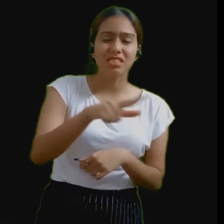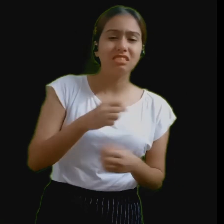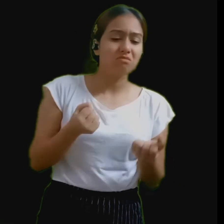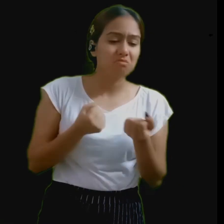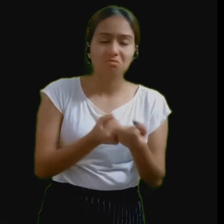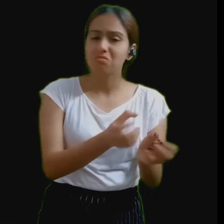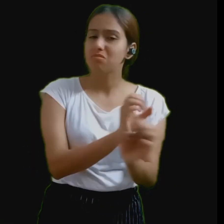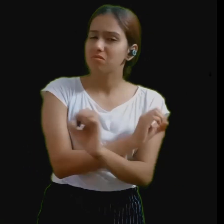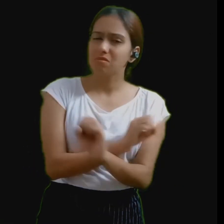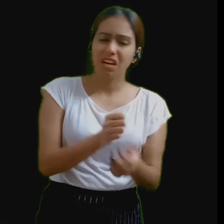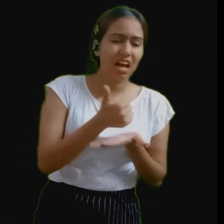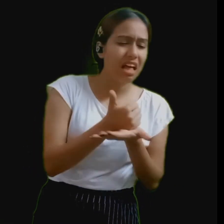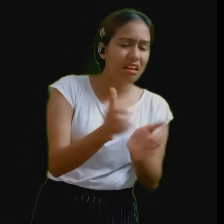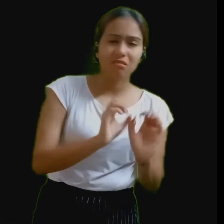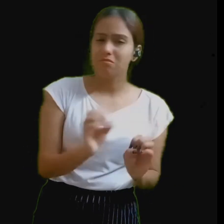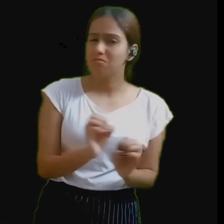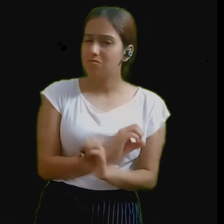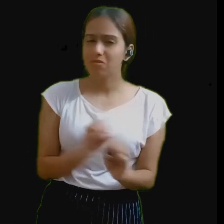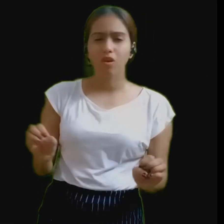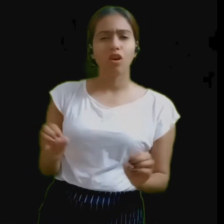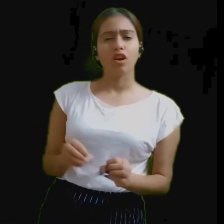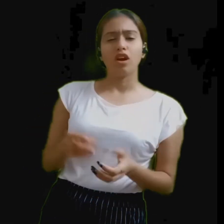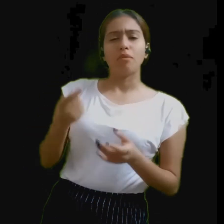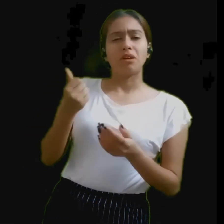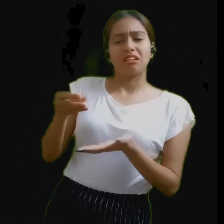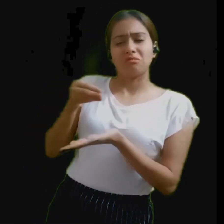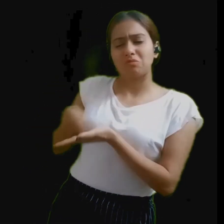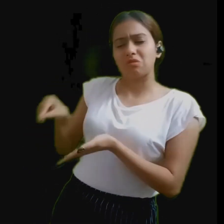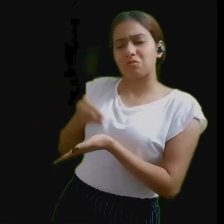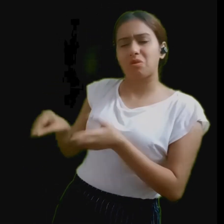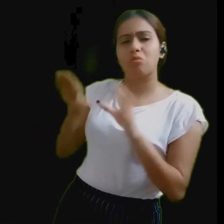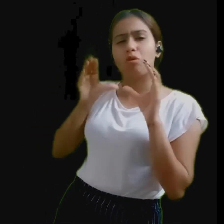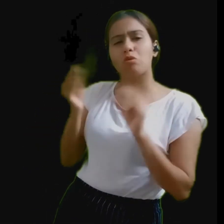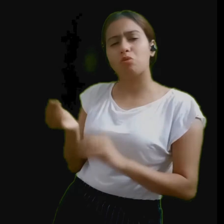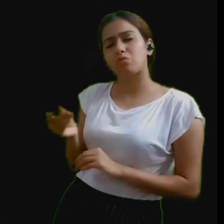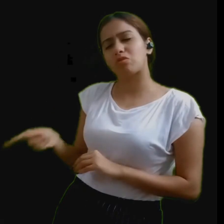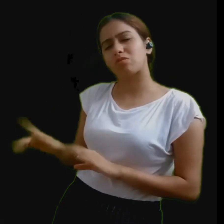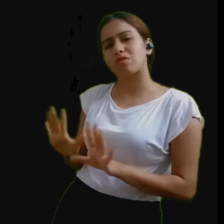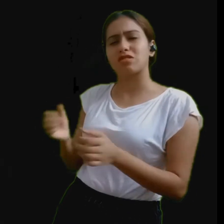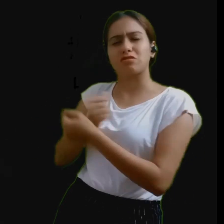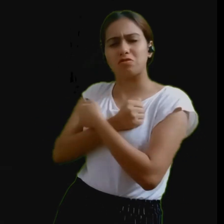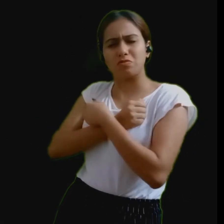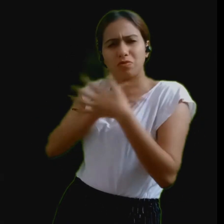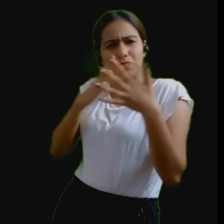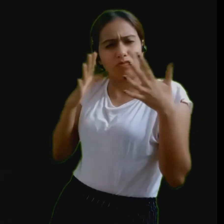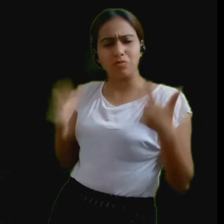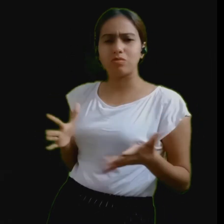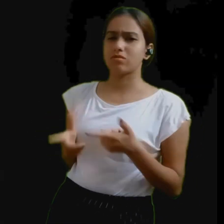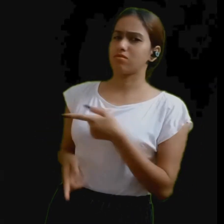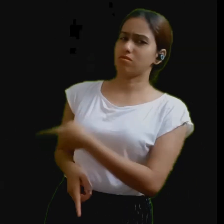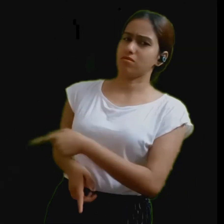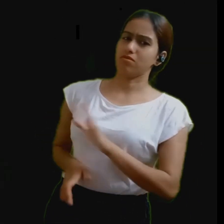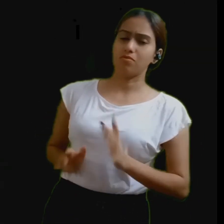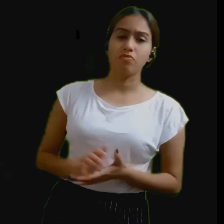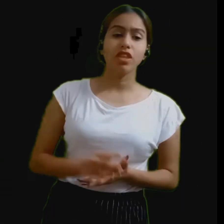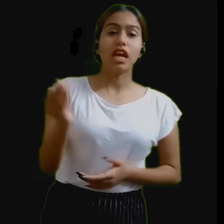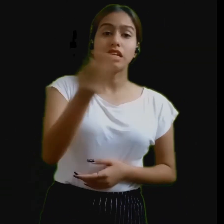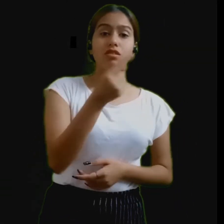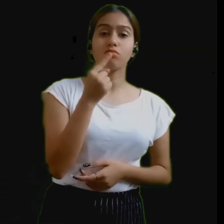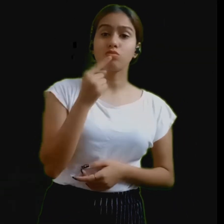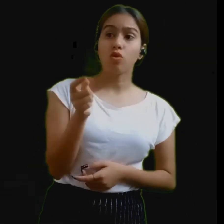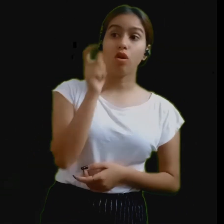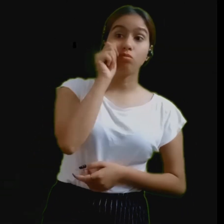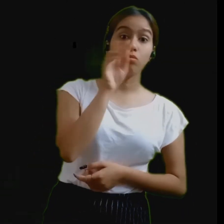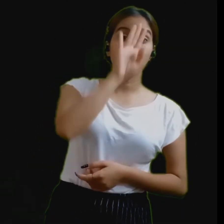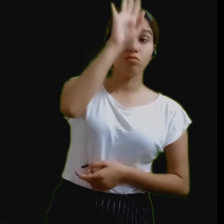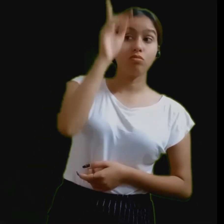सारा ध्यान, सारा खर्चा अपने डॉगी पर करता था। इतनी मोहब्बत उसे उस डॉगी से थी। कुछ लोग मिसाल दिया करते थे कि जानवरों से प्रेम करना हो तो